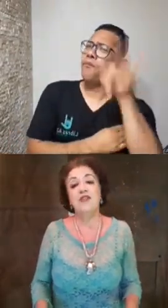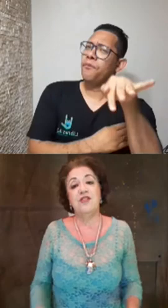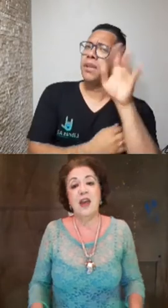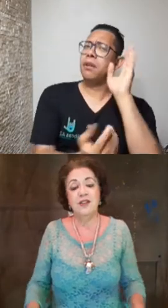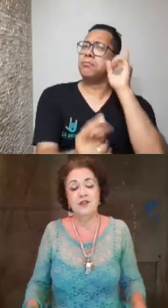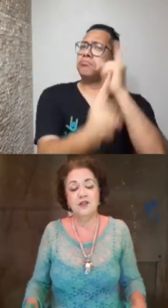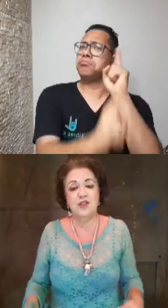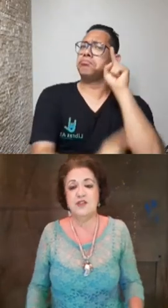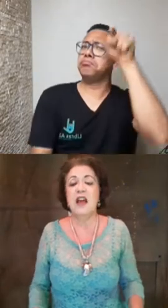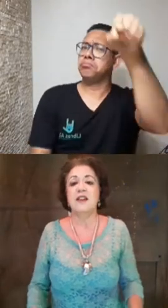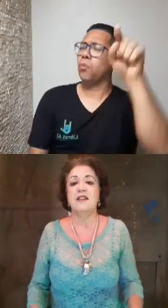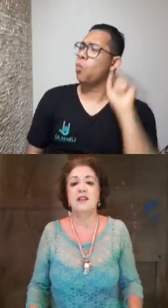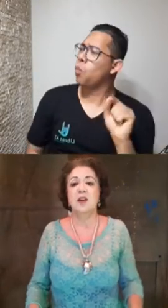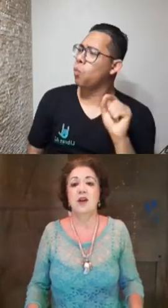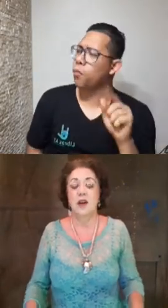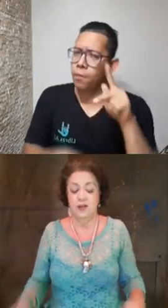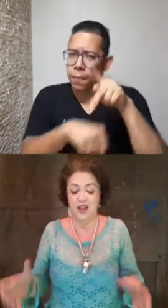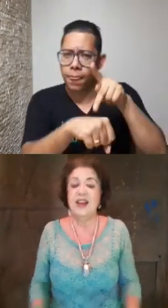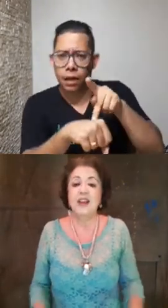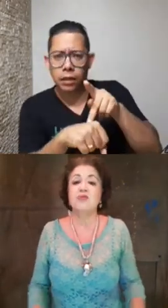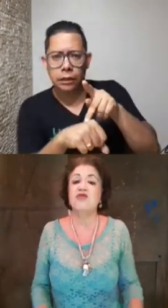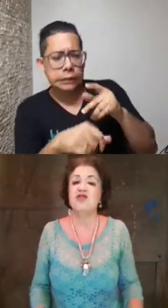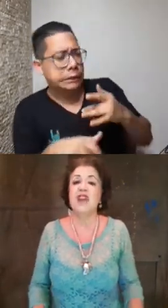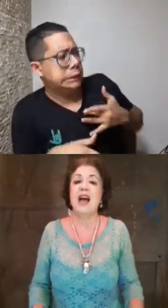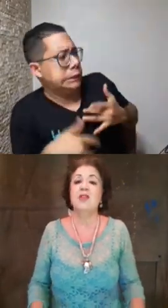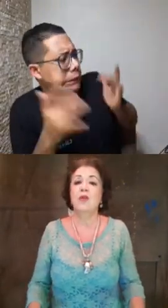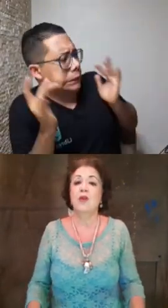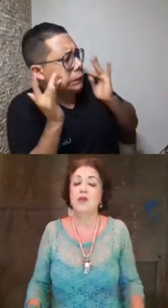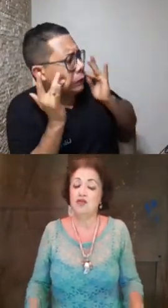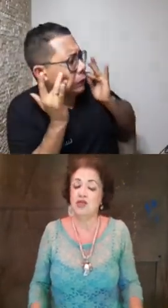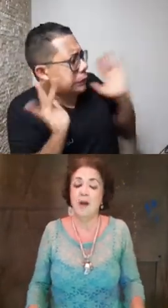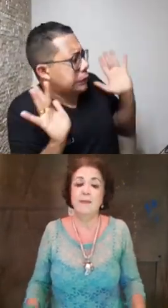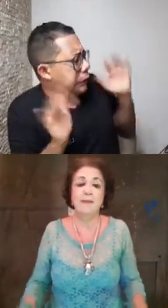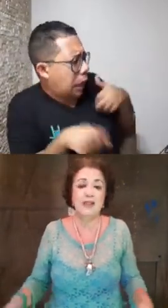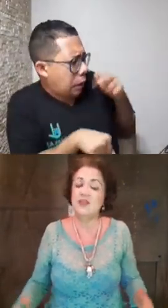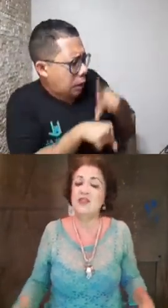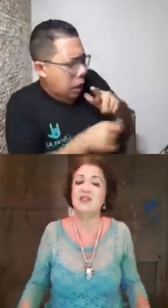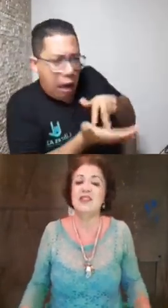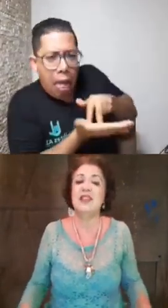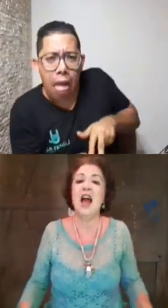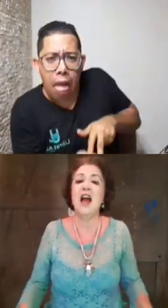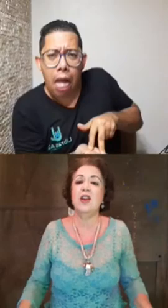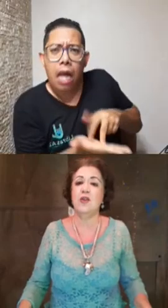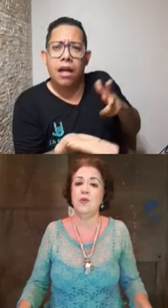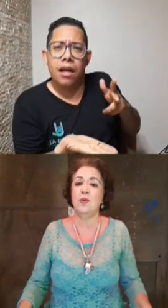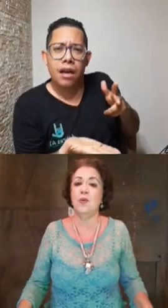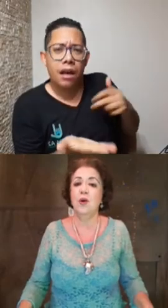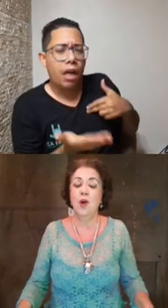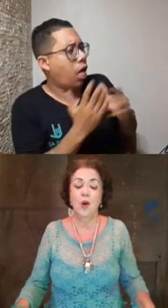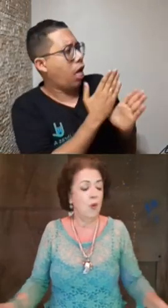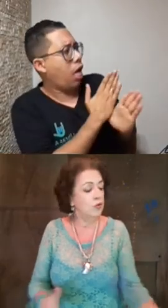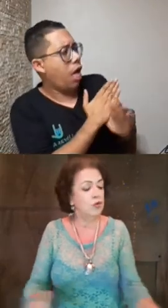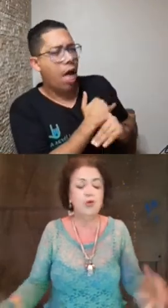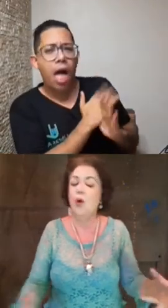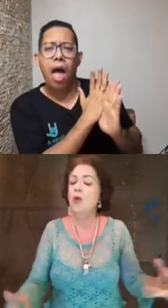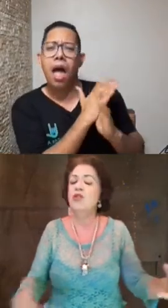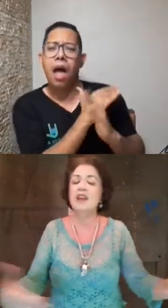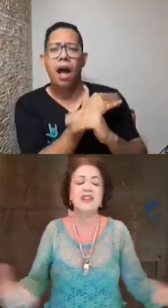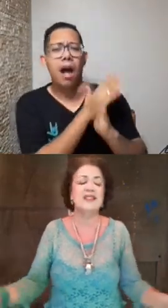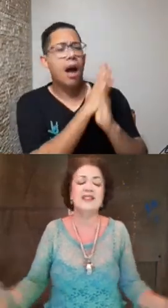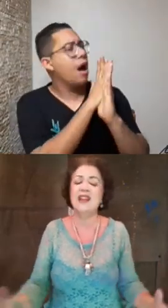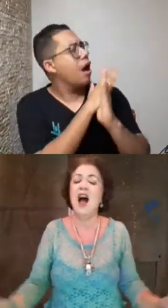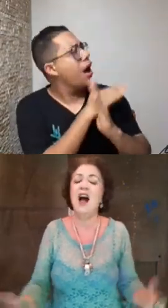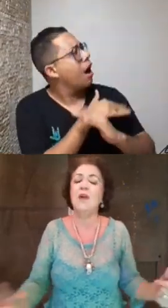Não sei dizer, daqui não saio, só me distraio com